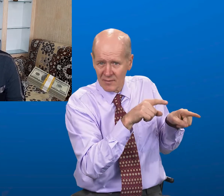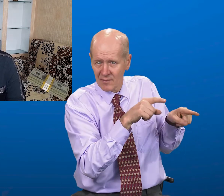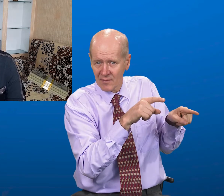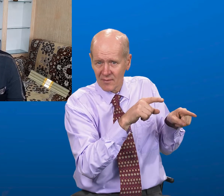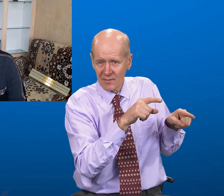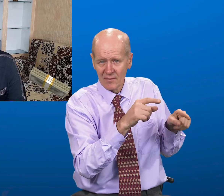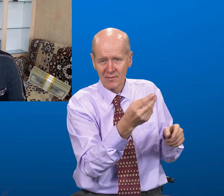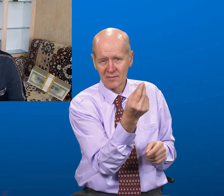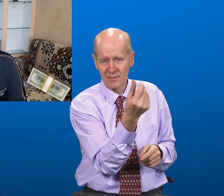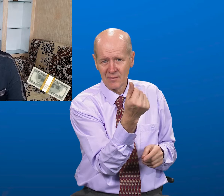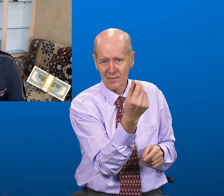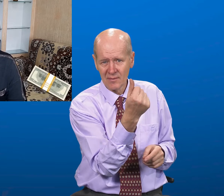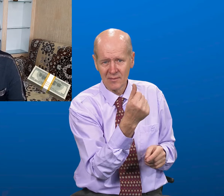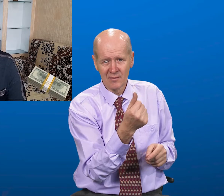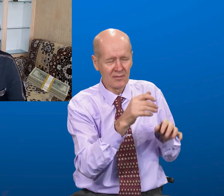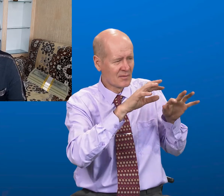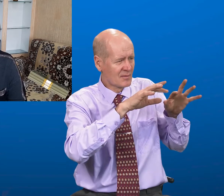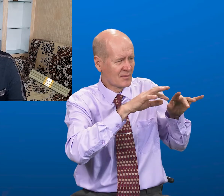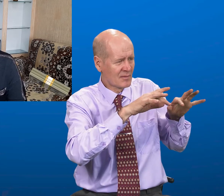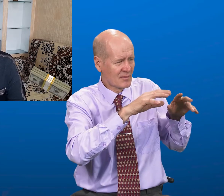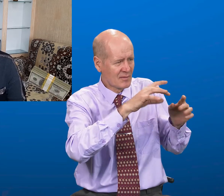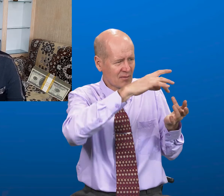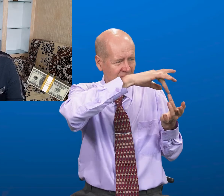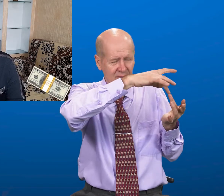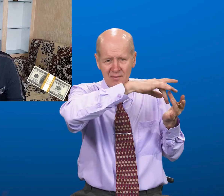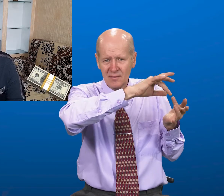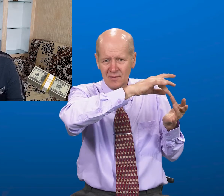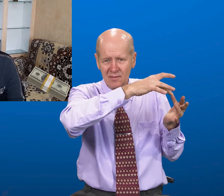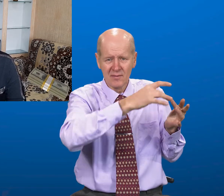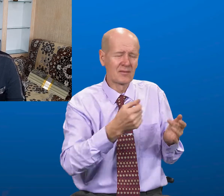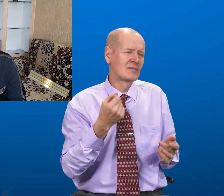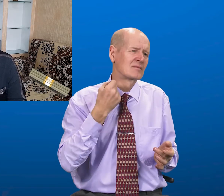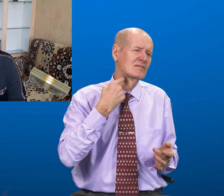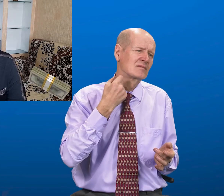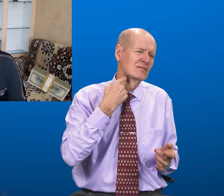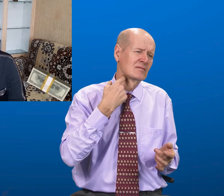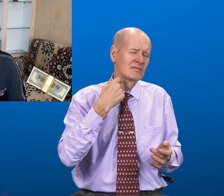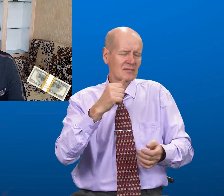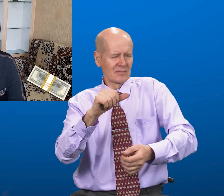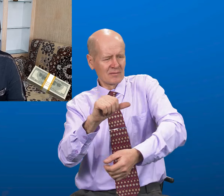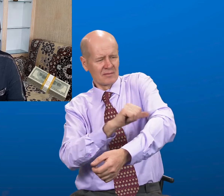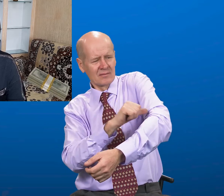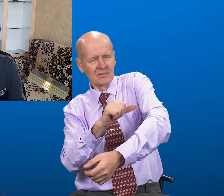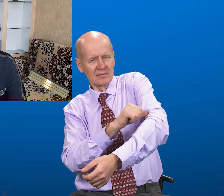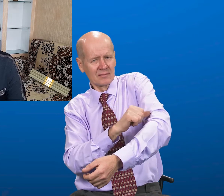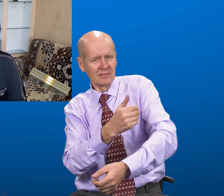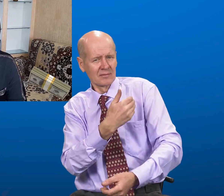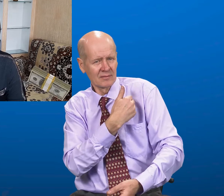ним добавились такие вещи, как социальные сети, сетевые игры, алкоголь, наркотики,